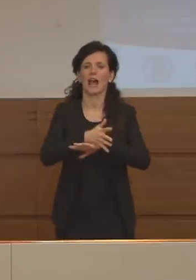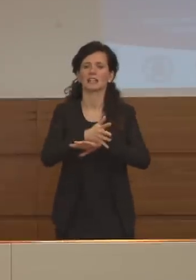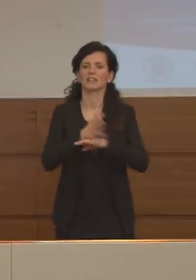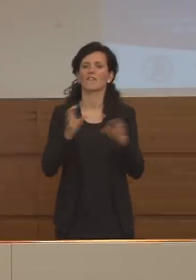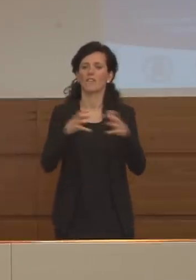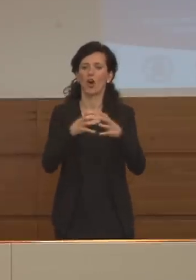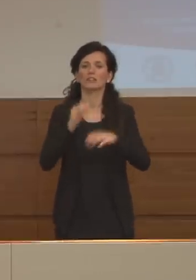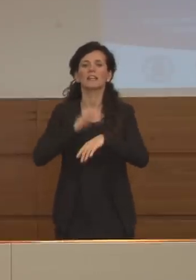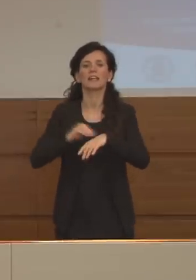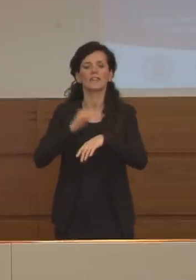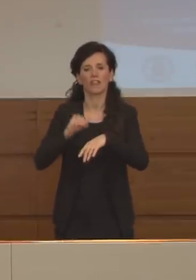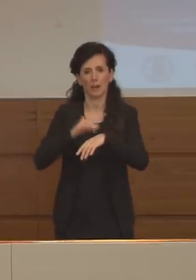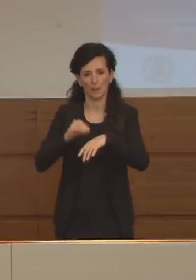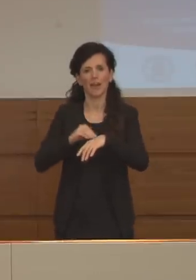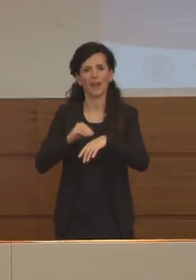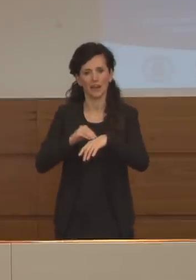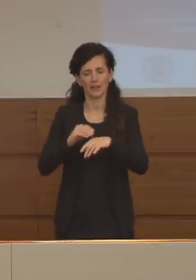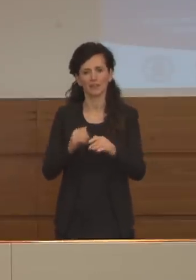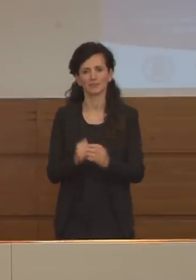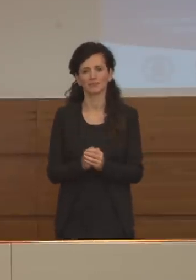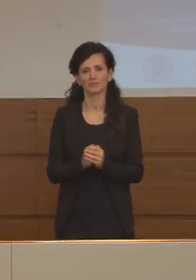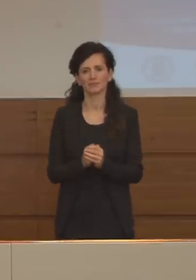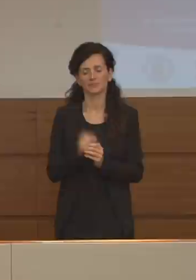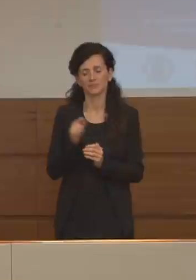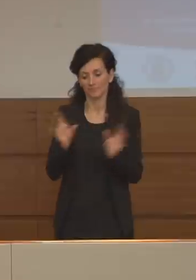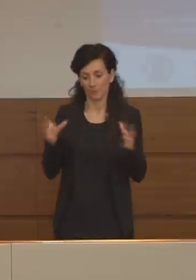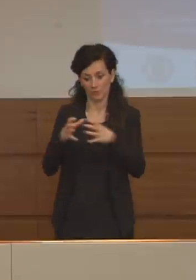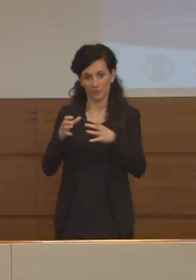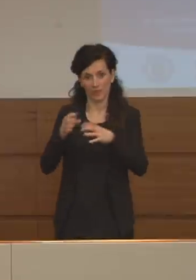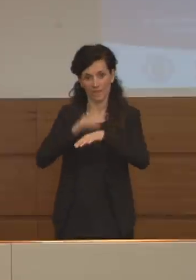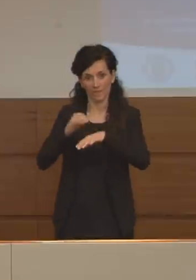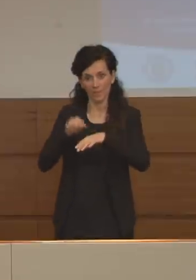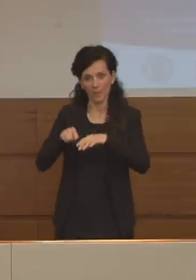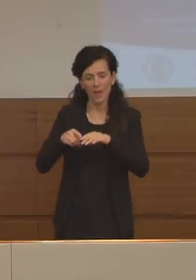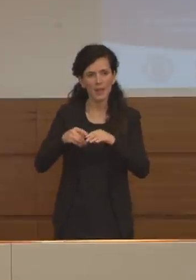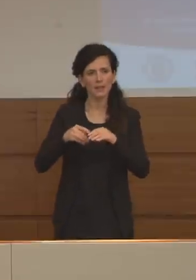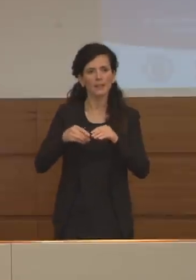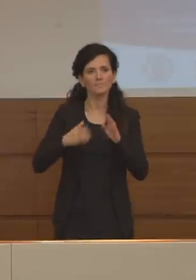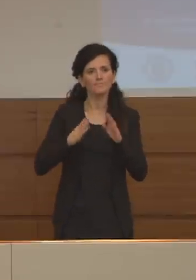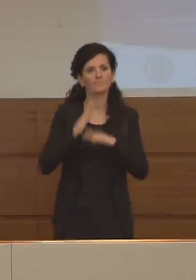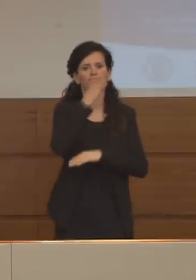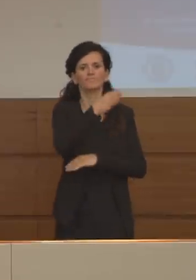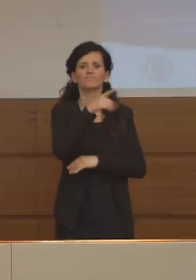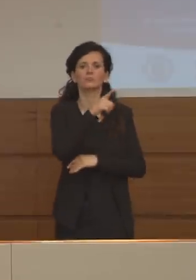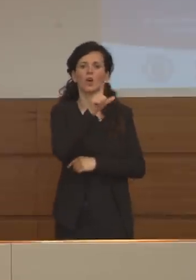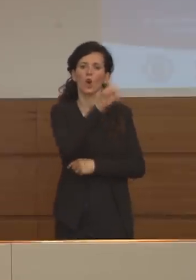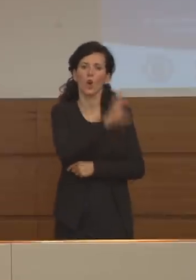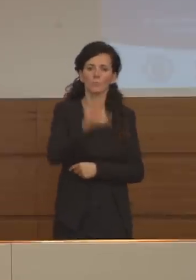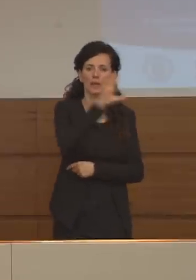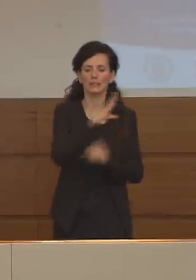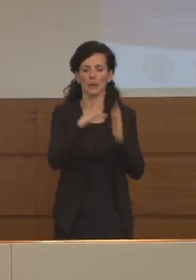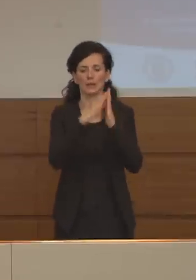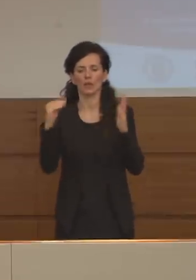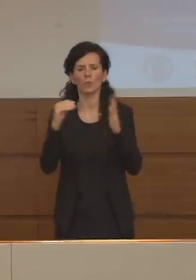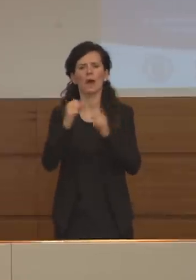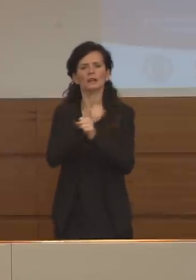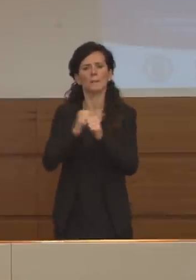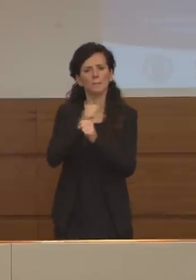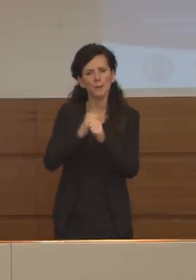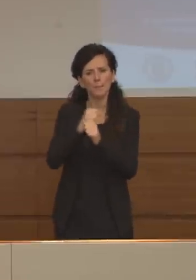degli infermieri che andranno nelle regioni più colpite lombardia emilia romagna piemonte